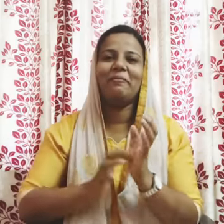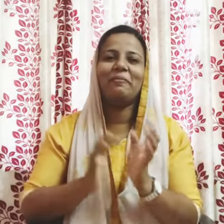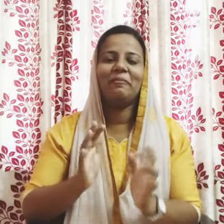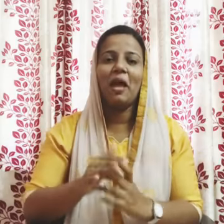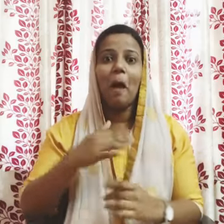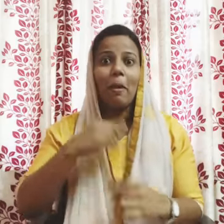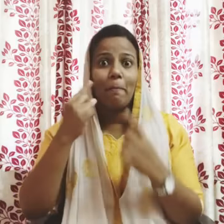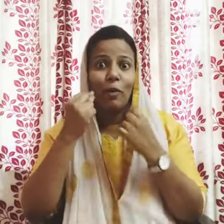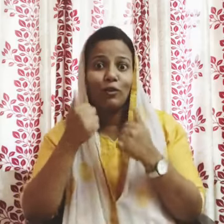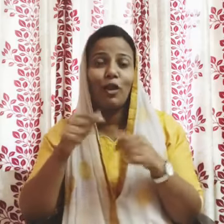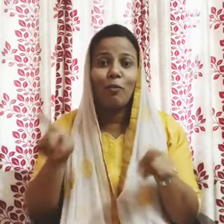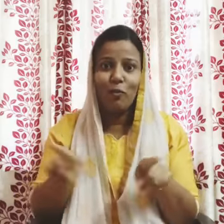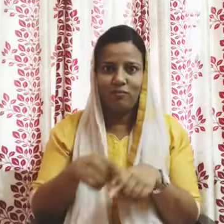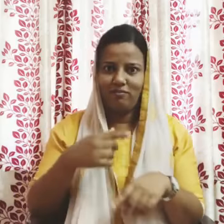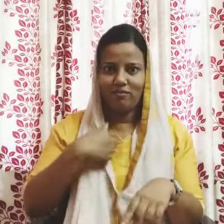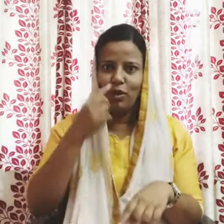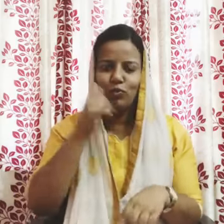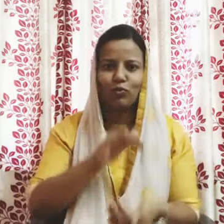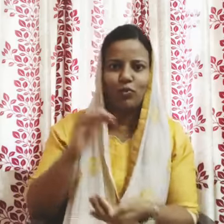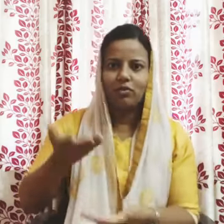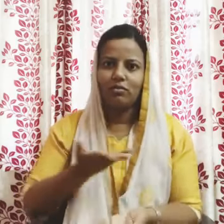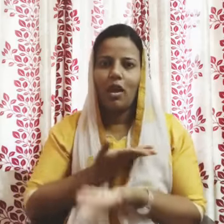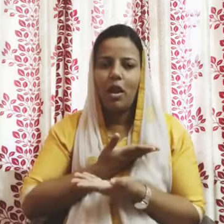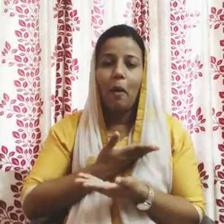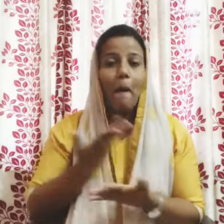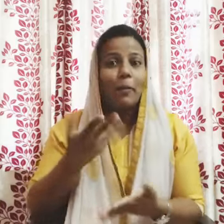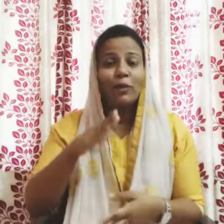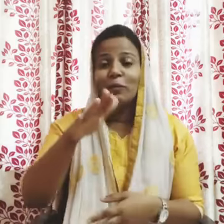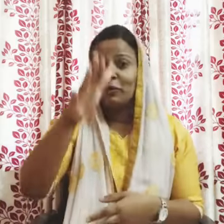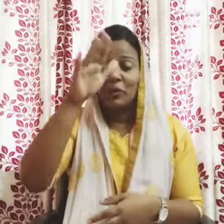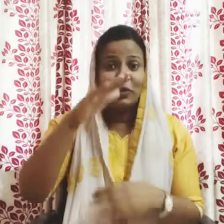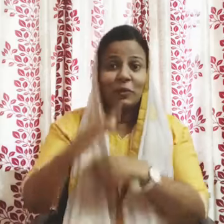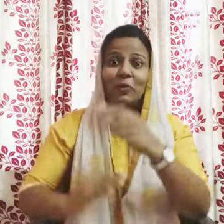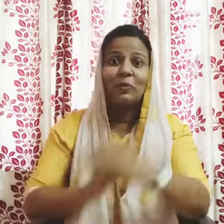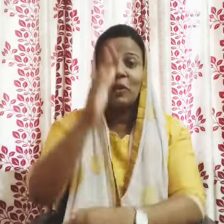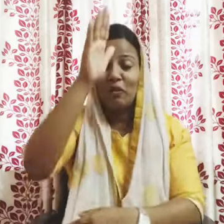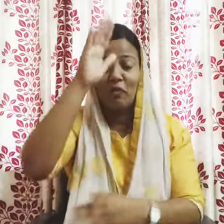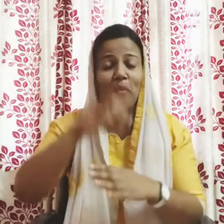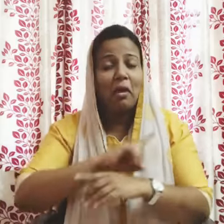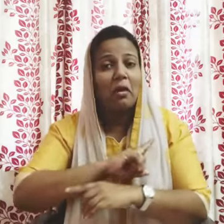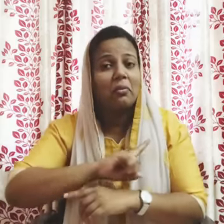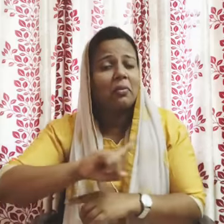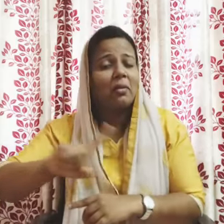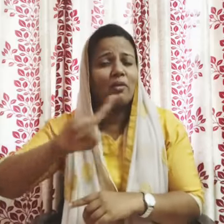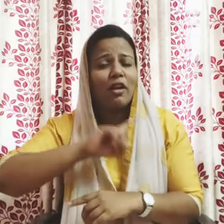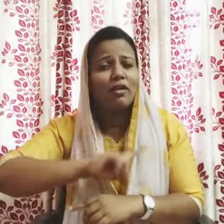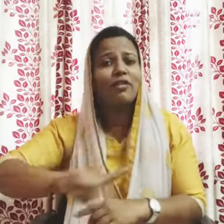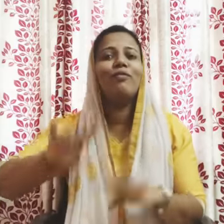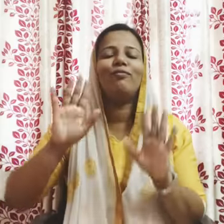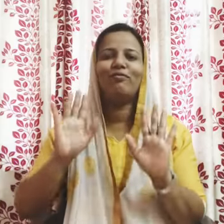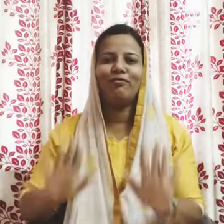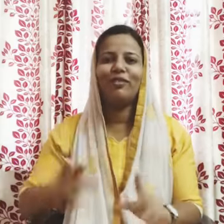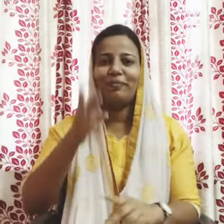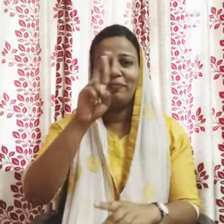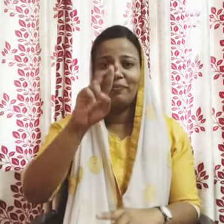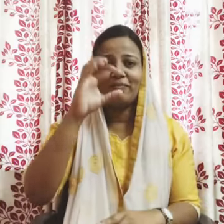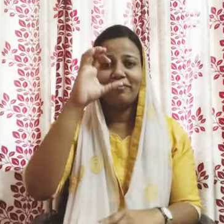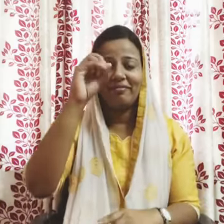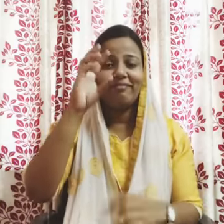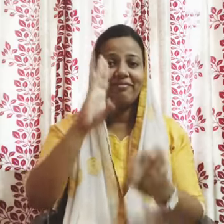നോക്കിയാൽ, മനുഷ്യരായ നമ്മൾ അങ്ങനെയാണെങ്കിൽ നമ്മുടെ സ്വർഗീയ പിതാവിന് നമ്മളോടുള്ള സ്നേഹം എന്നേക്കുമുള്ളതാണ്. അവൻ റോമാലേഖനത്തിൽ ഇന്നലെ